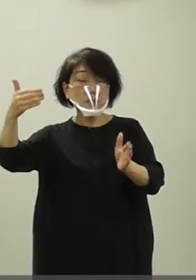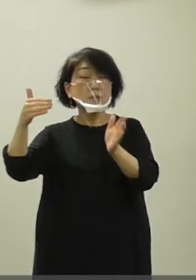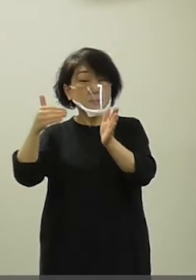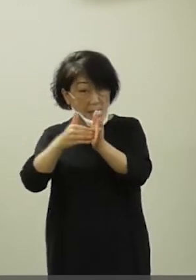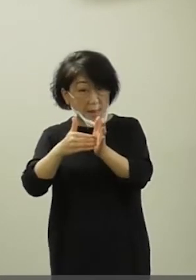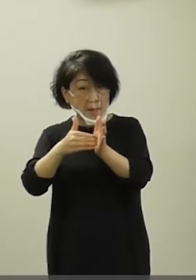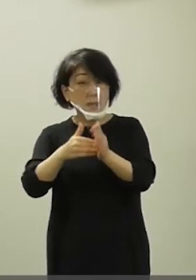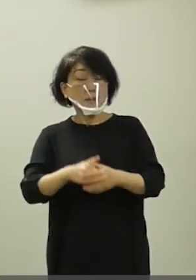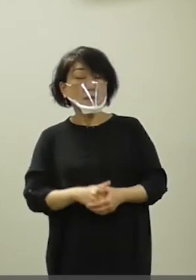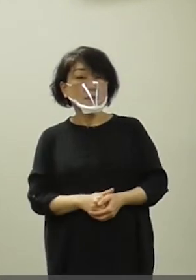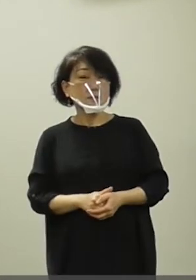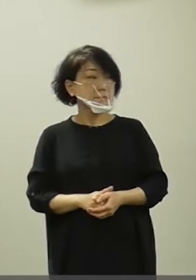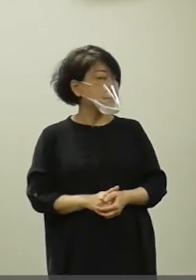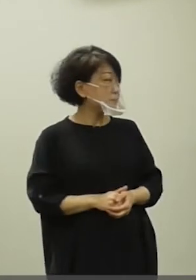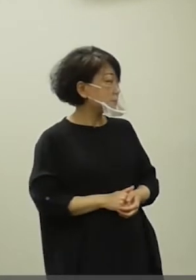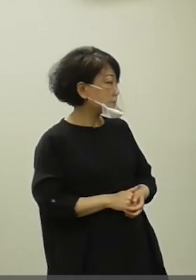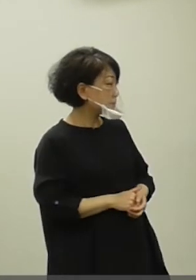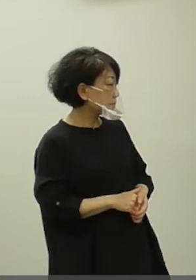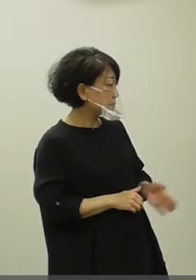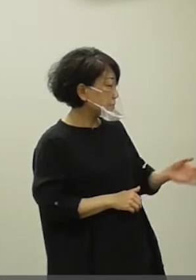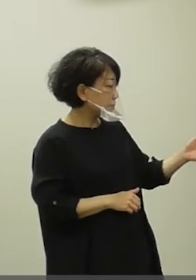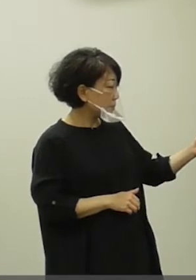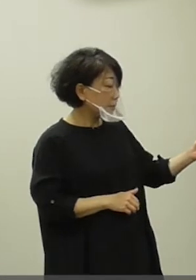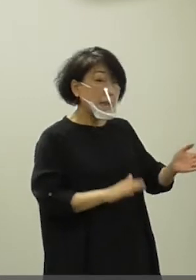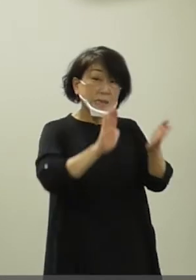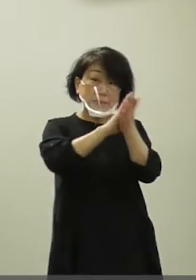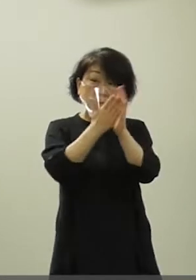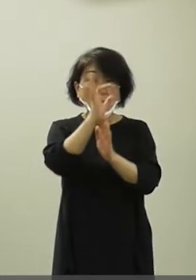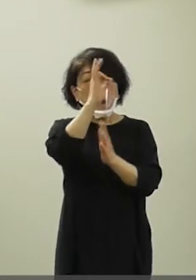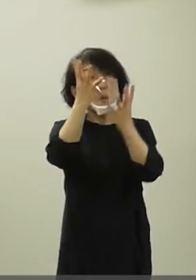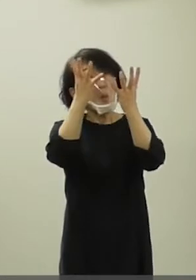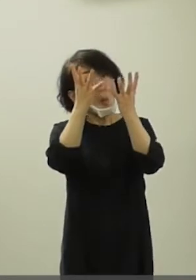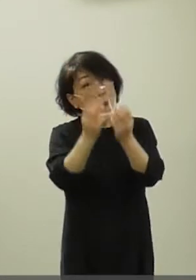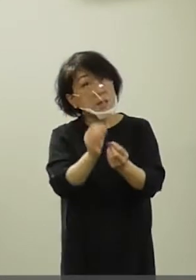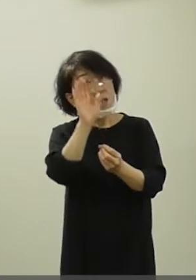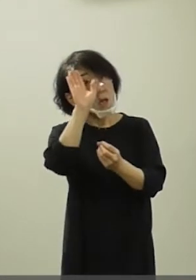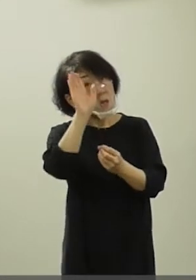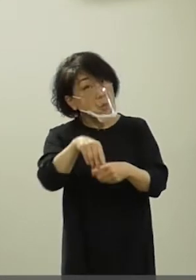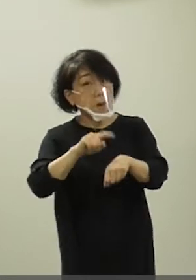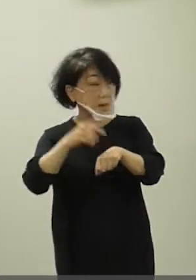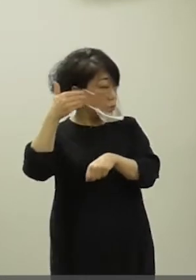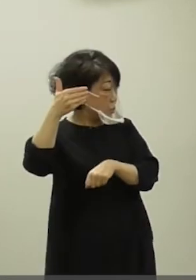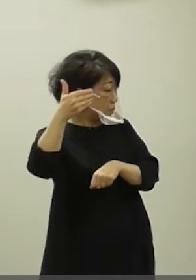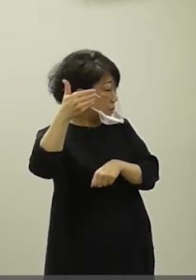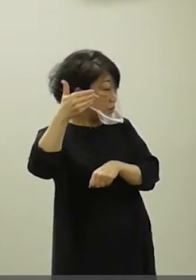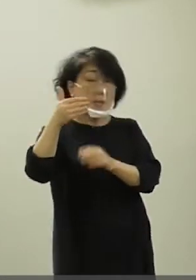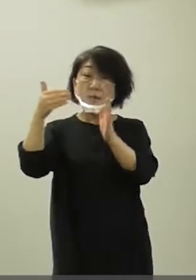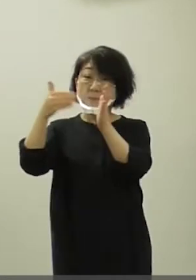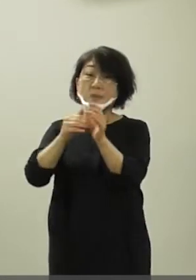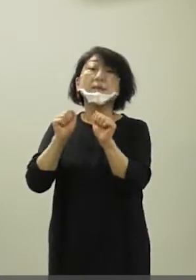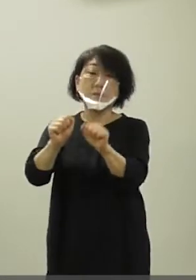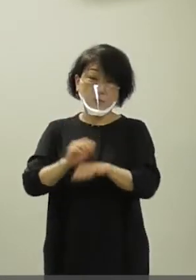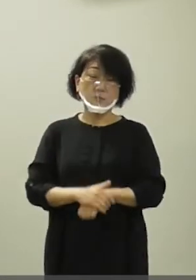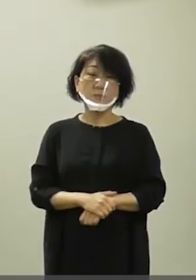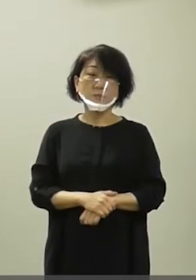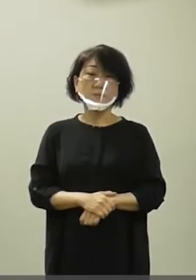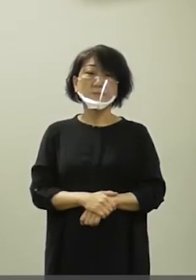関大きい終了後はえーっ日までということでのイメージがございます